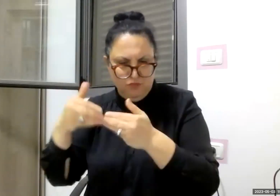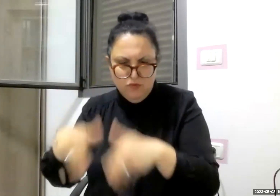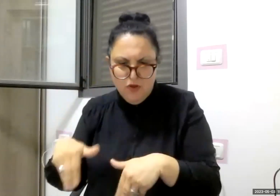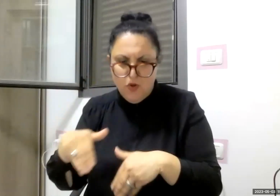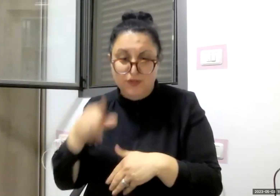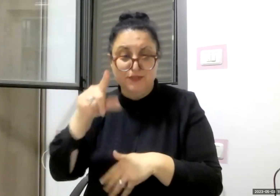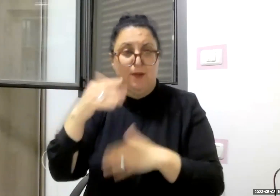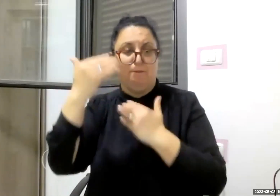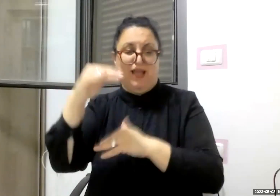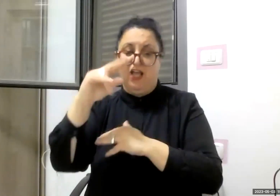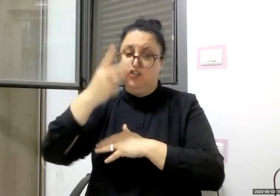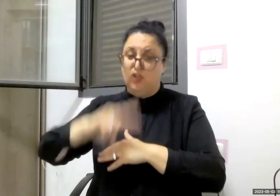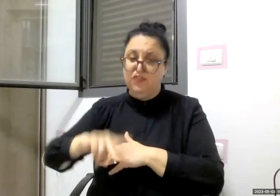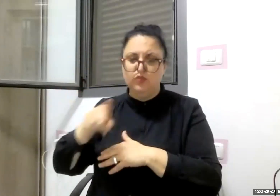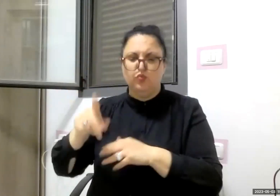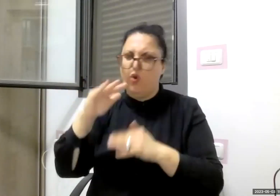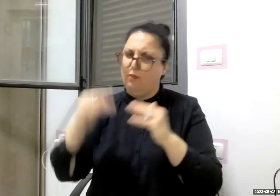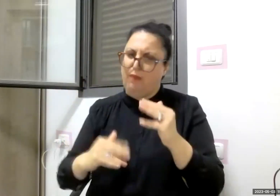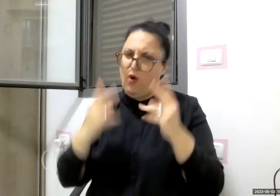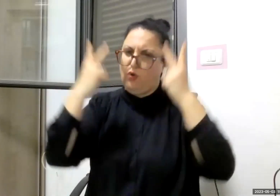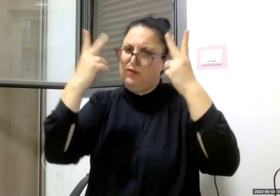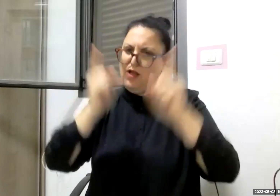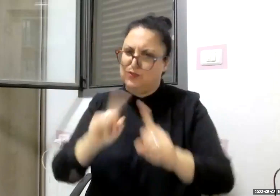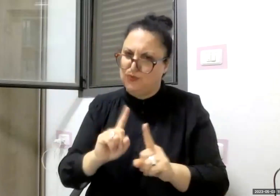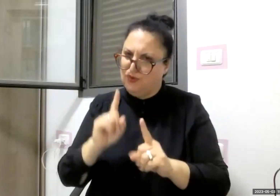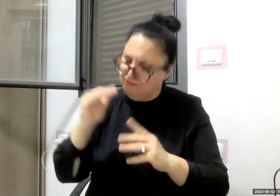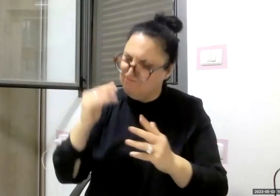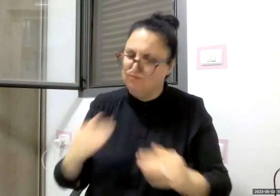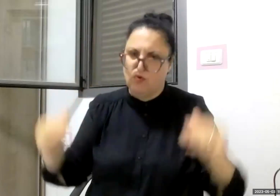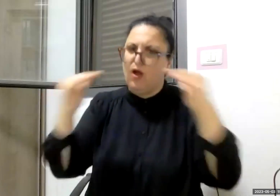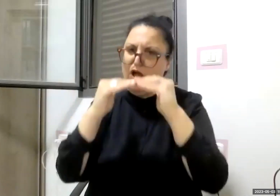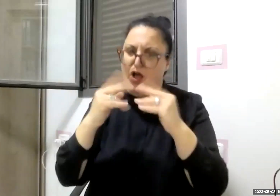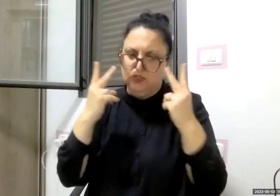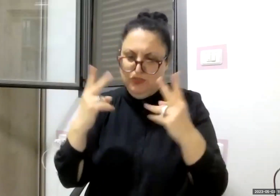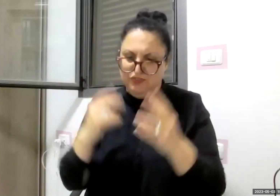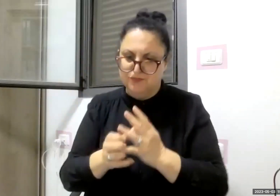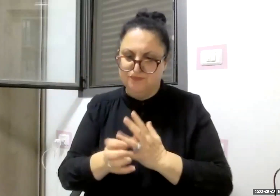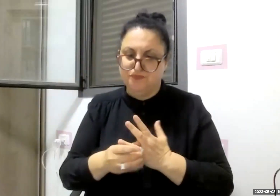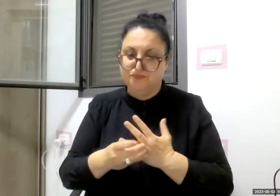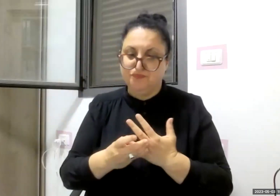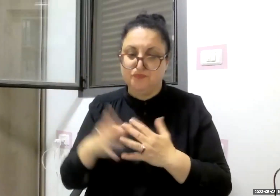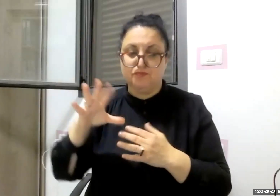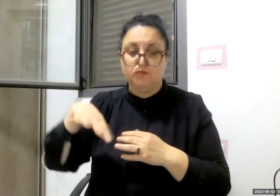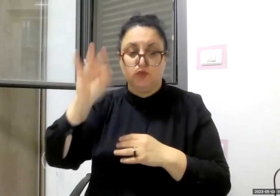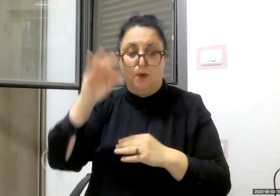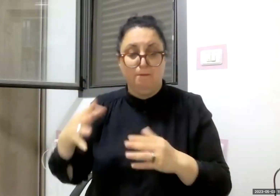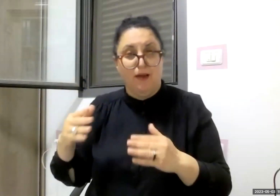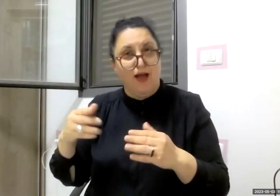לנשים, ללאטר או מוגבלויות שונות והחלק הזה הוא לא פחות חשוב הוא חשוב באותה